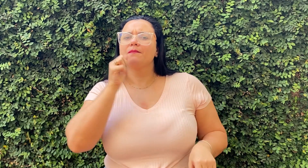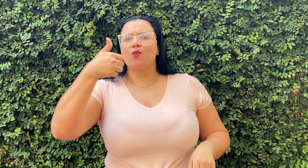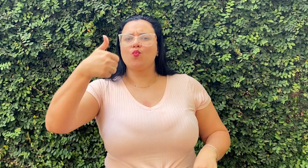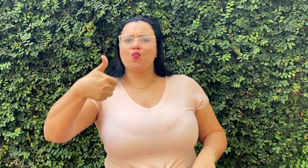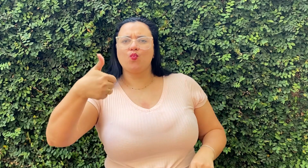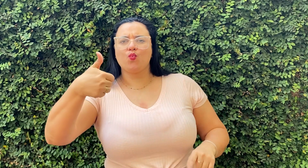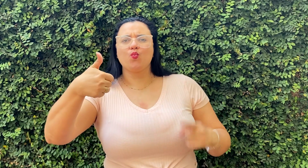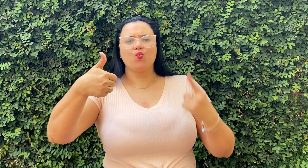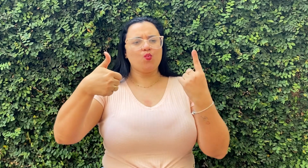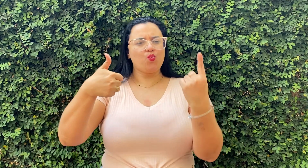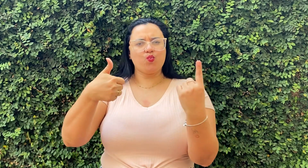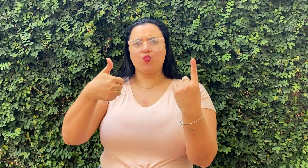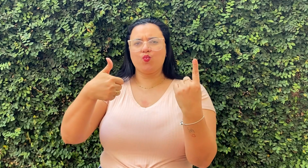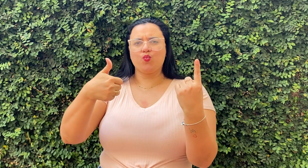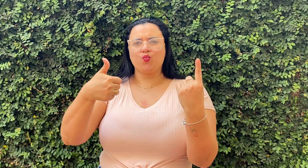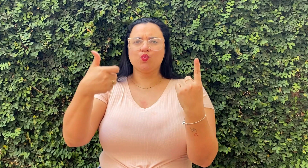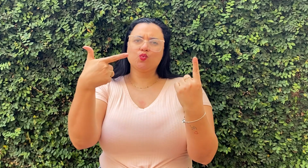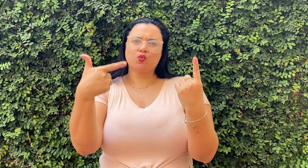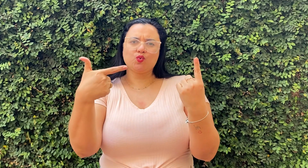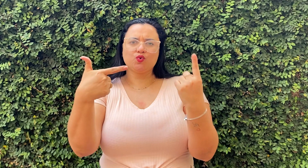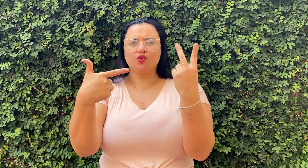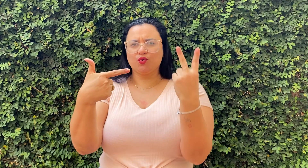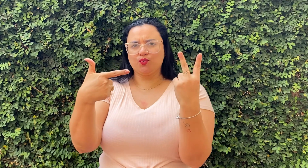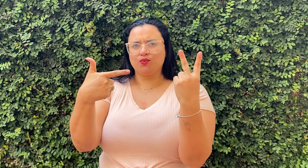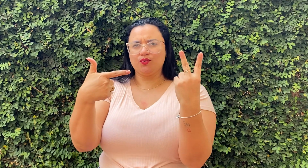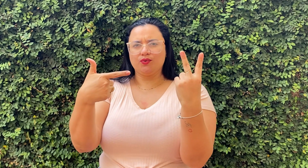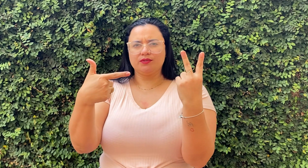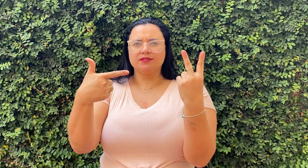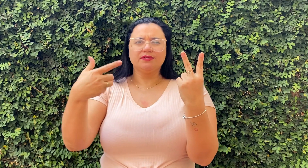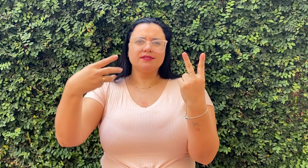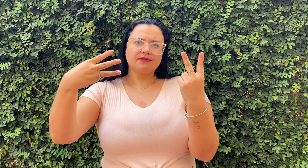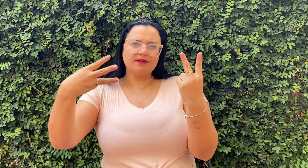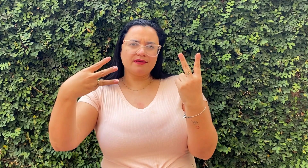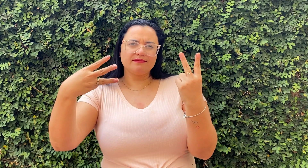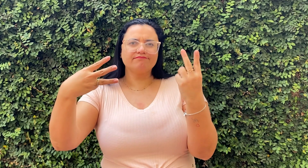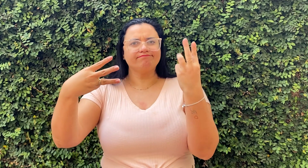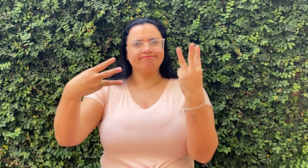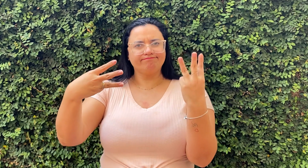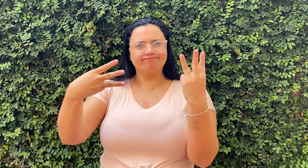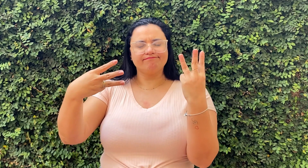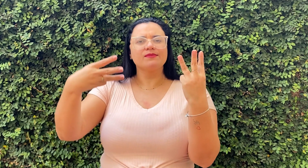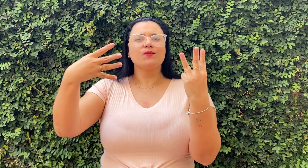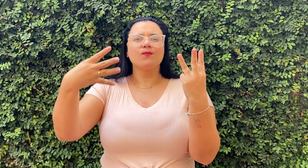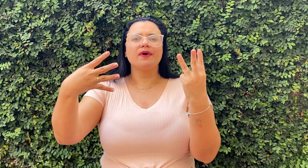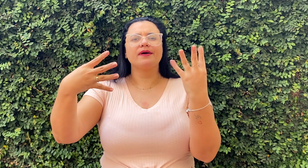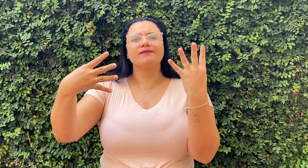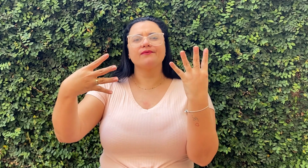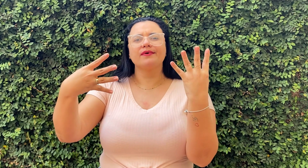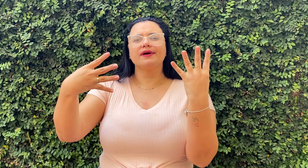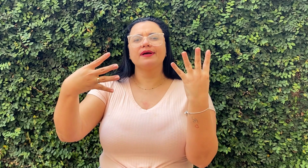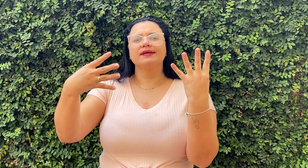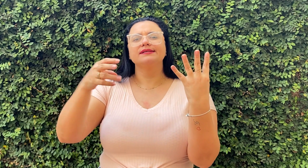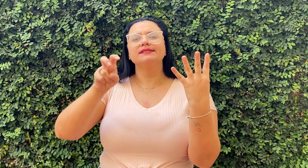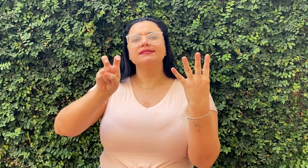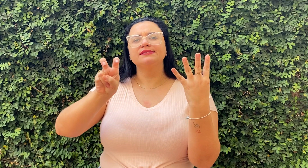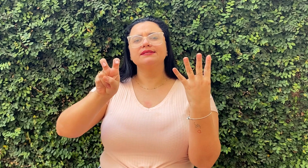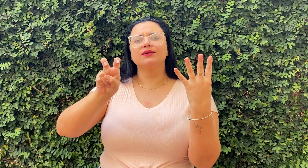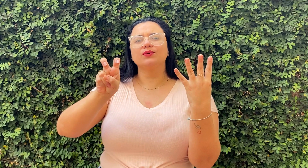Então, por exemplo, tem variação também, tá? Vocês vão ver em alguns estados os primeiros números se diferenciando